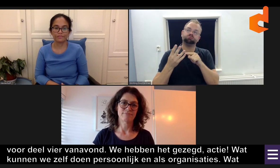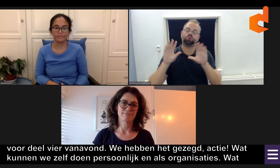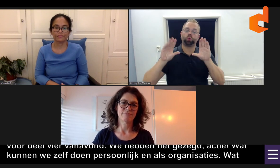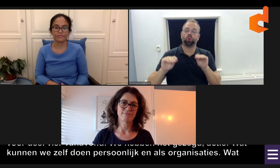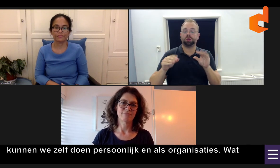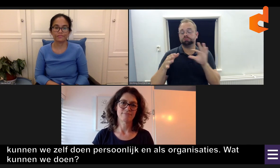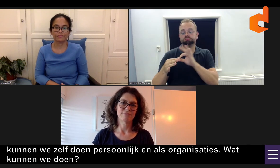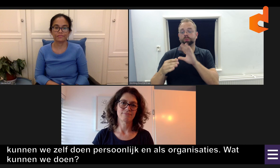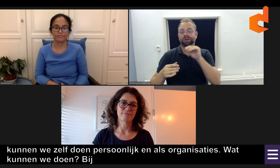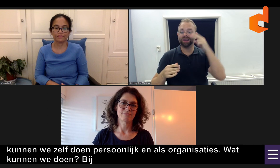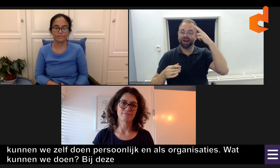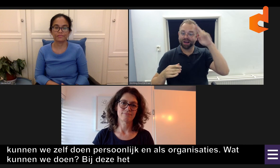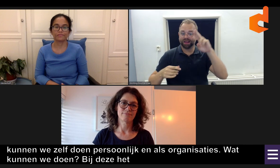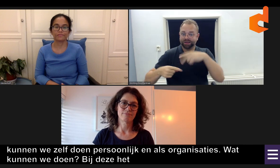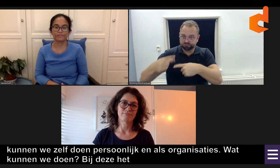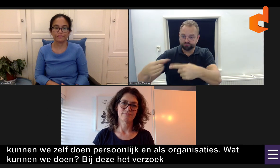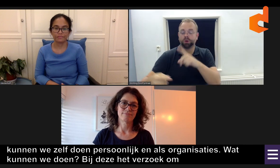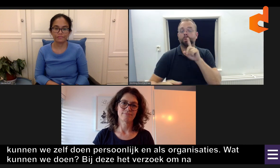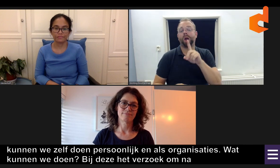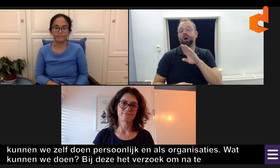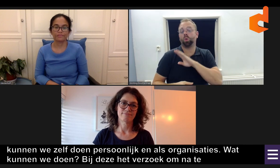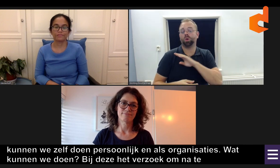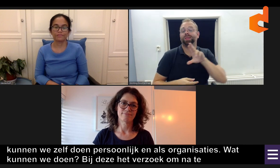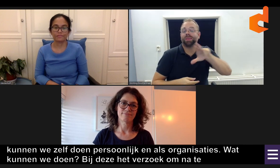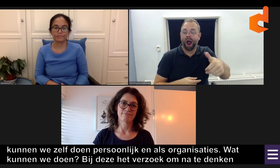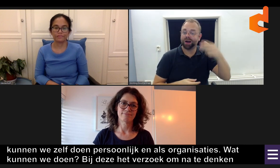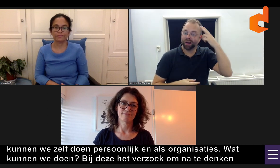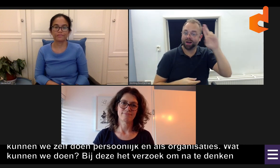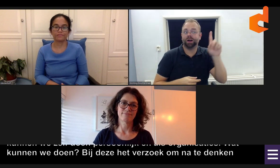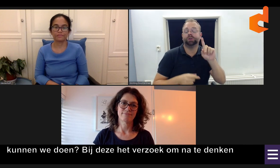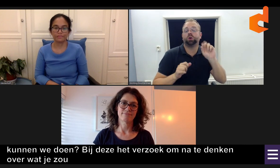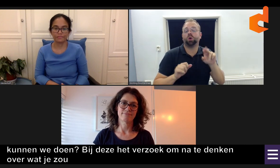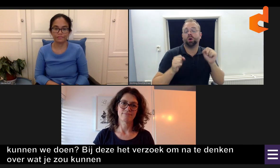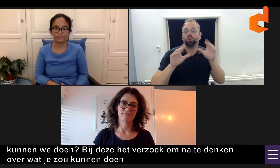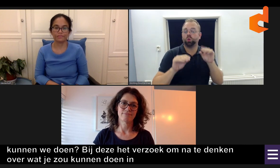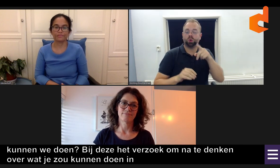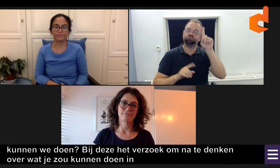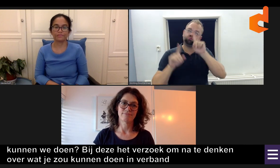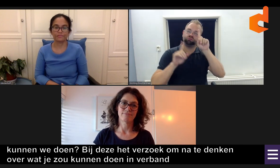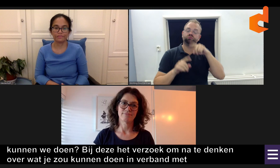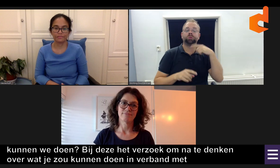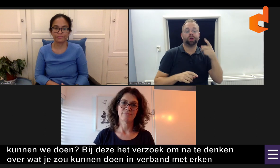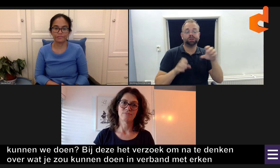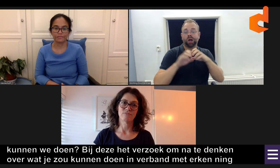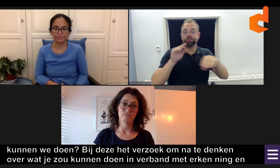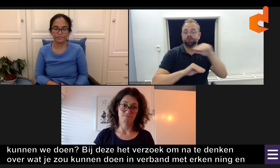Bij deze het verzoek om na te denken over wat je zou kunnen doen in verband met erkenning, maar ook na de erkenning. Hè, wat kun je dan nog